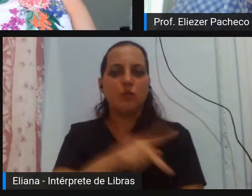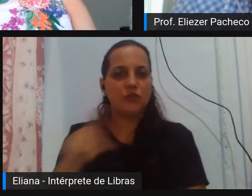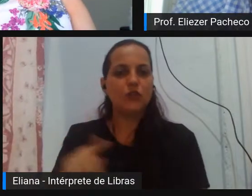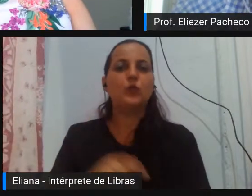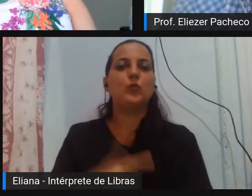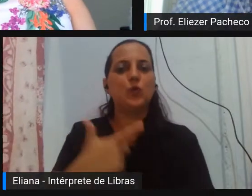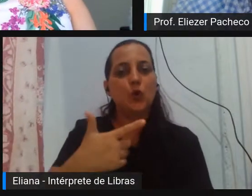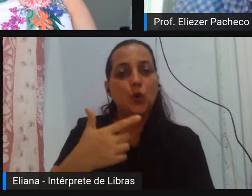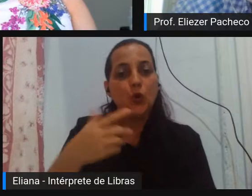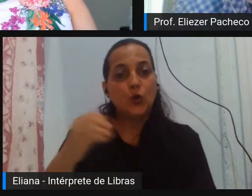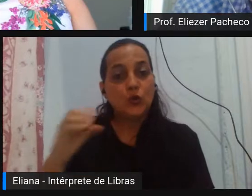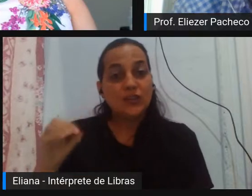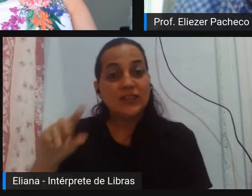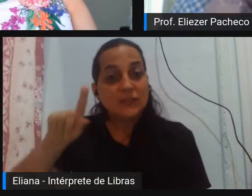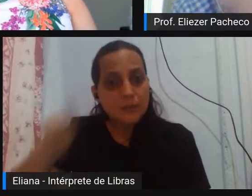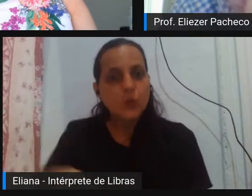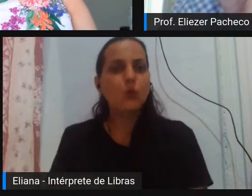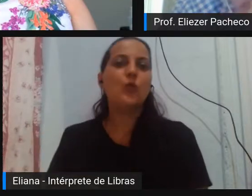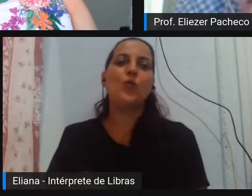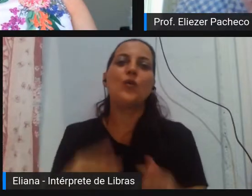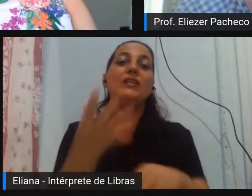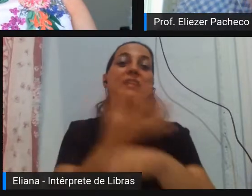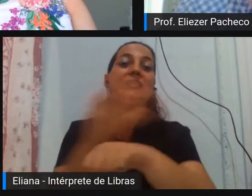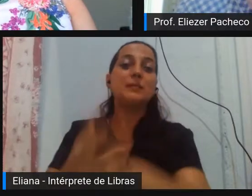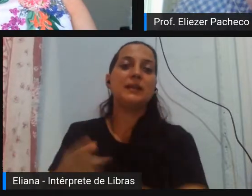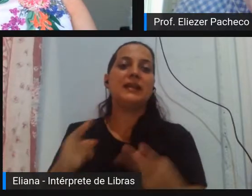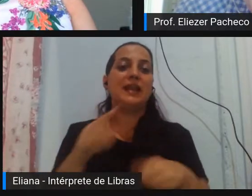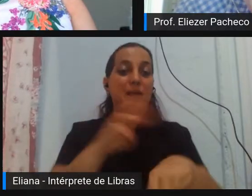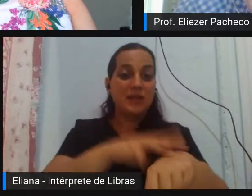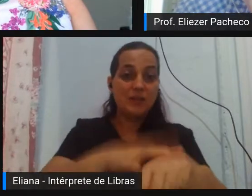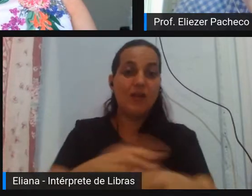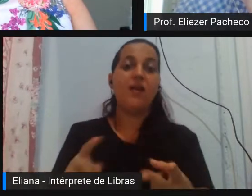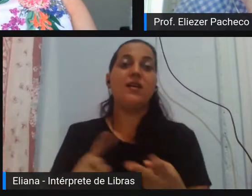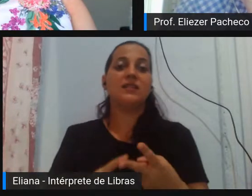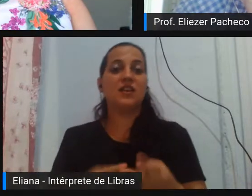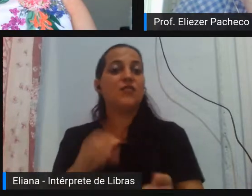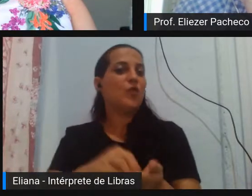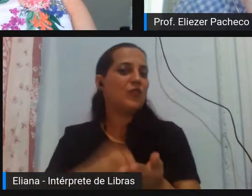de química, física, biologia e matemática, principalmente.